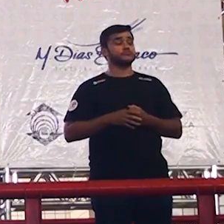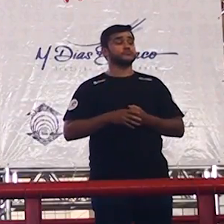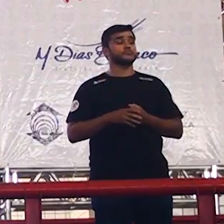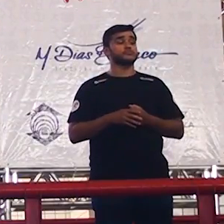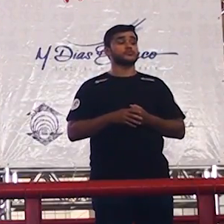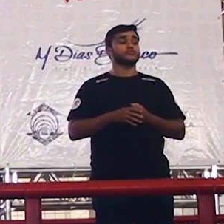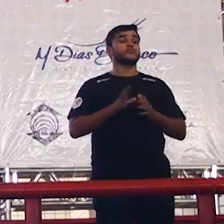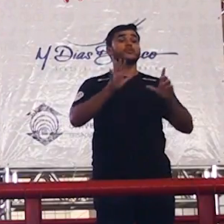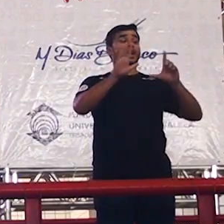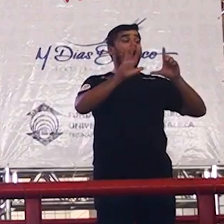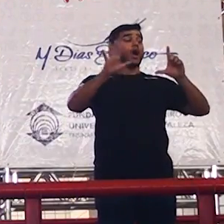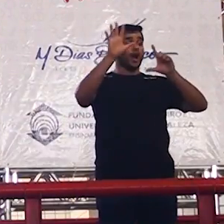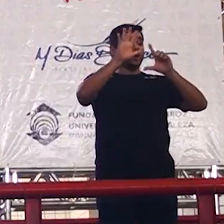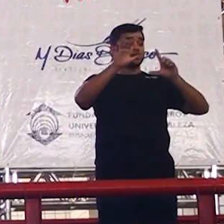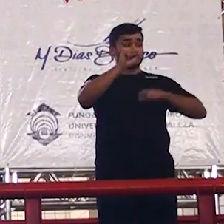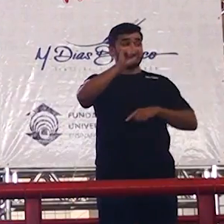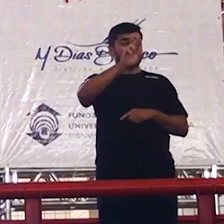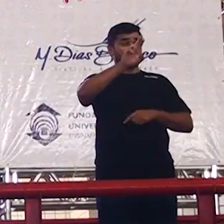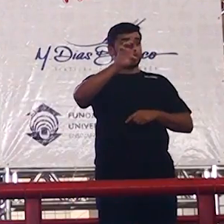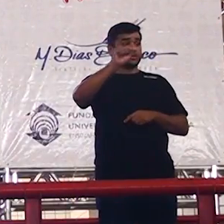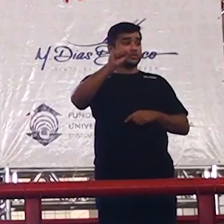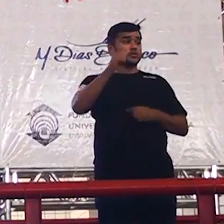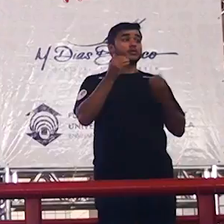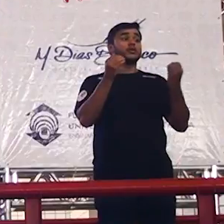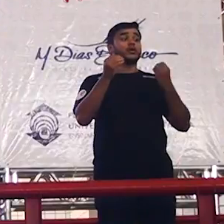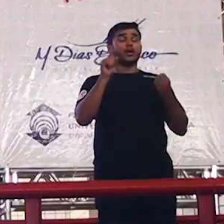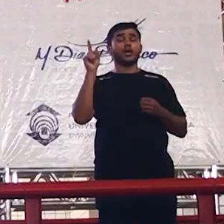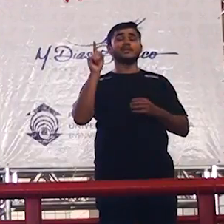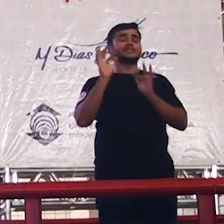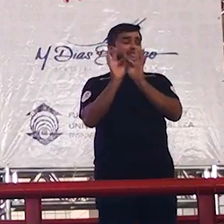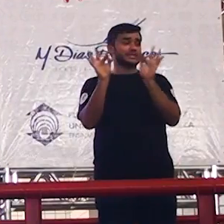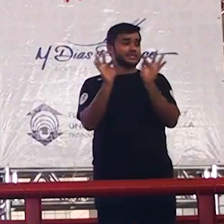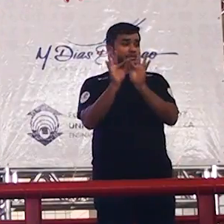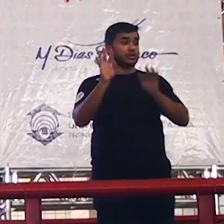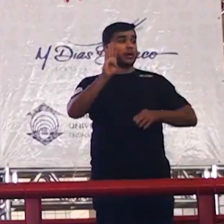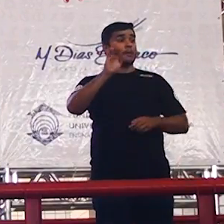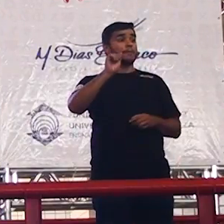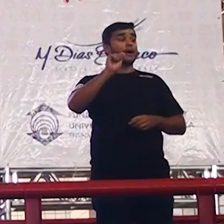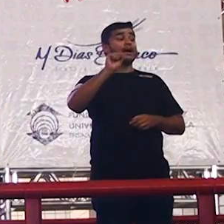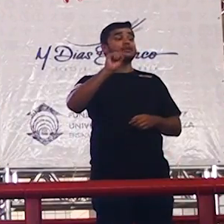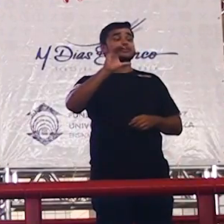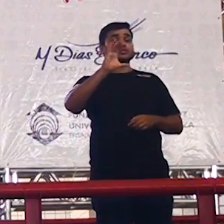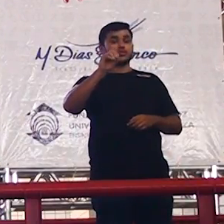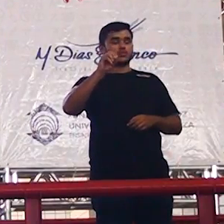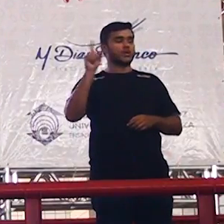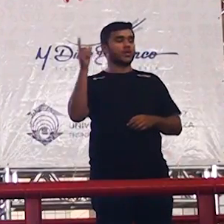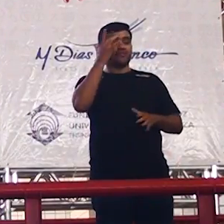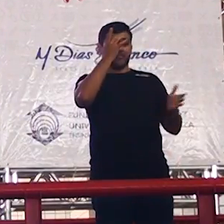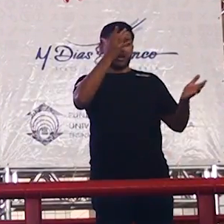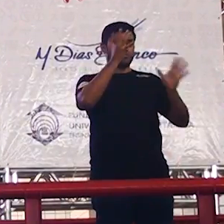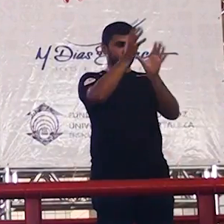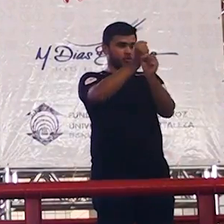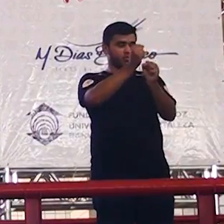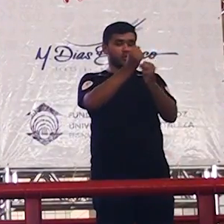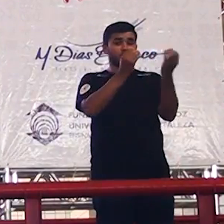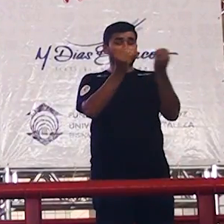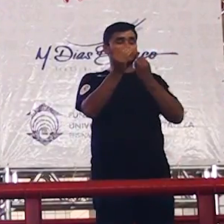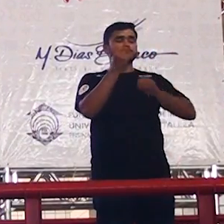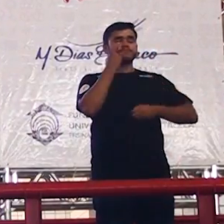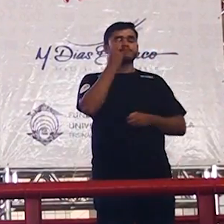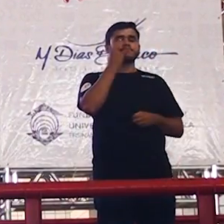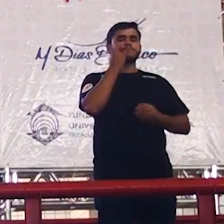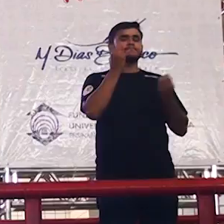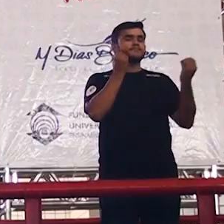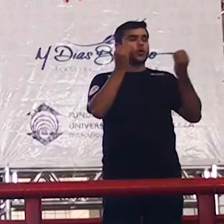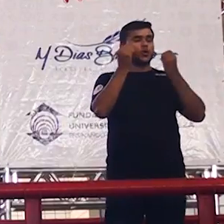Próxima áreas. Essas agora, pessoal, eram as áreas básicas. Eram as áreas mais fáceis. Vamos agora melhorar